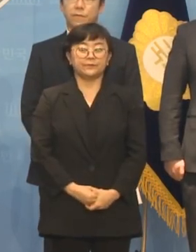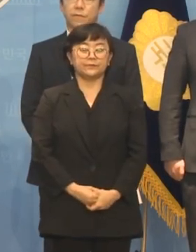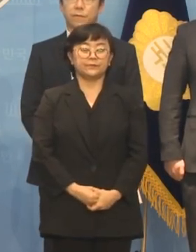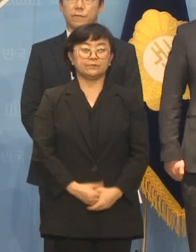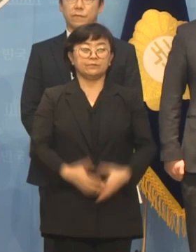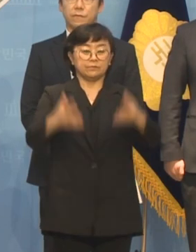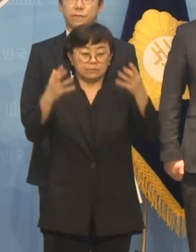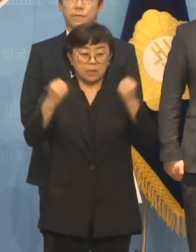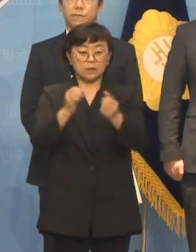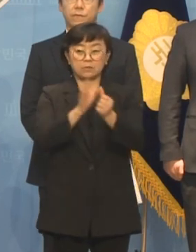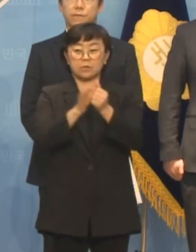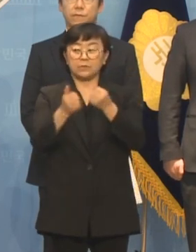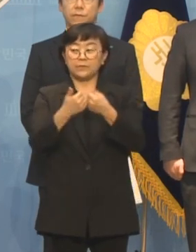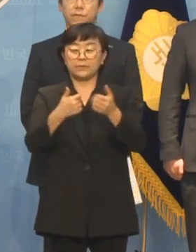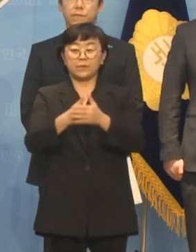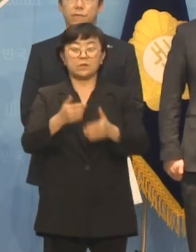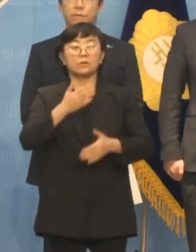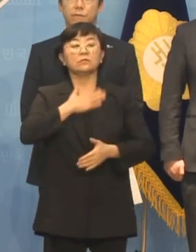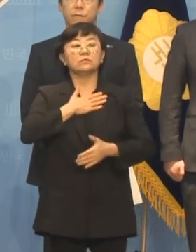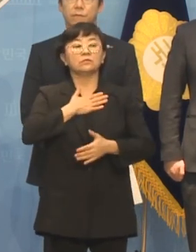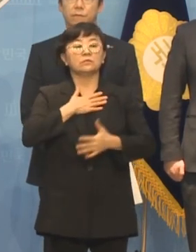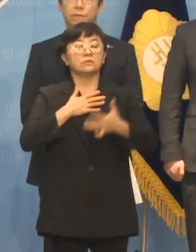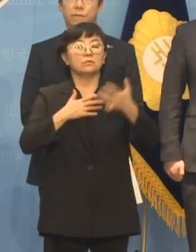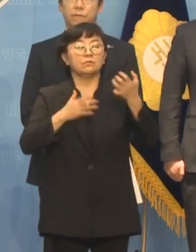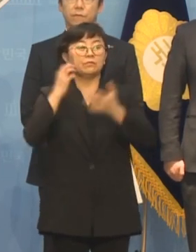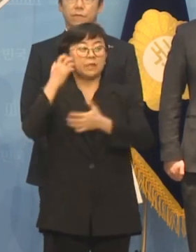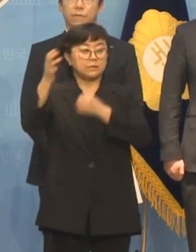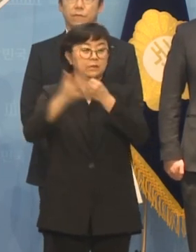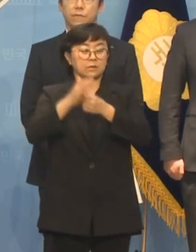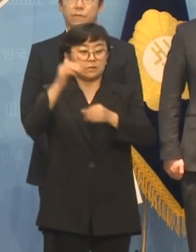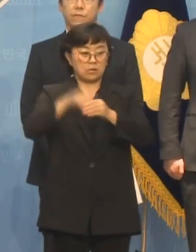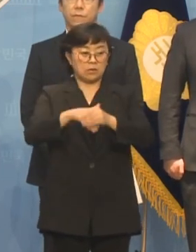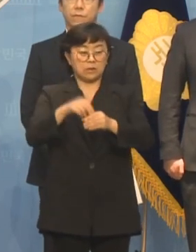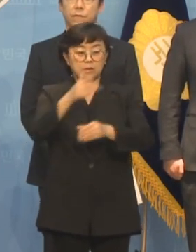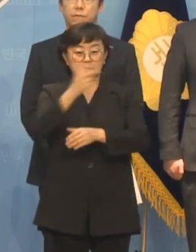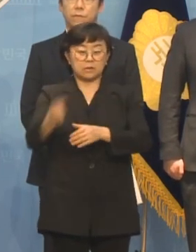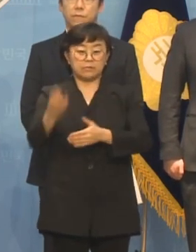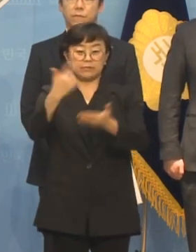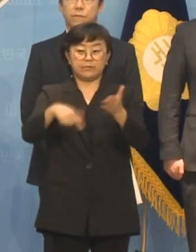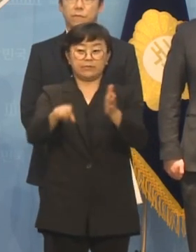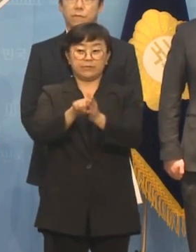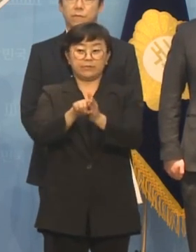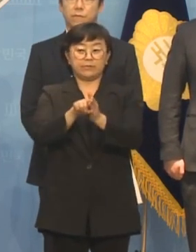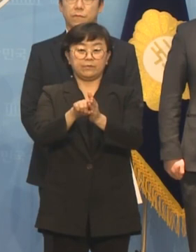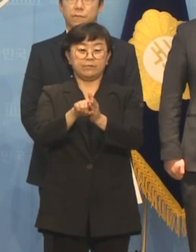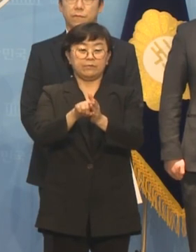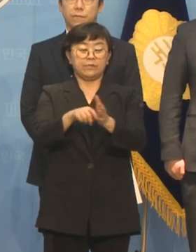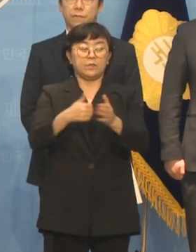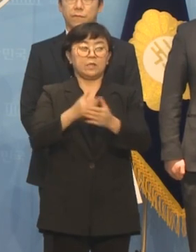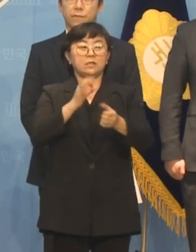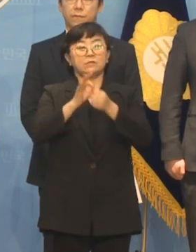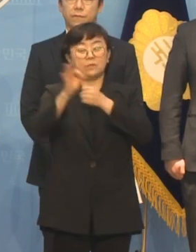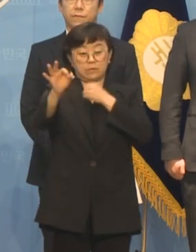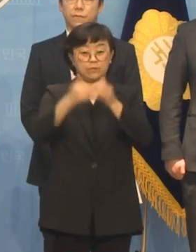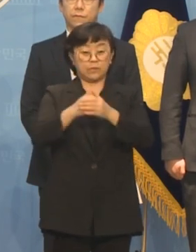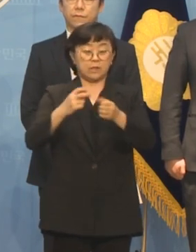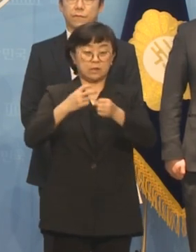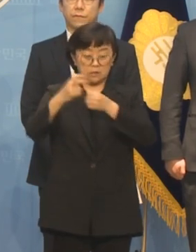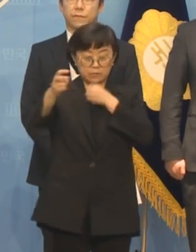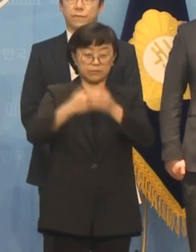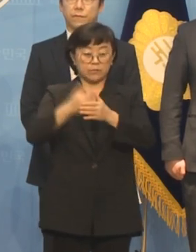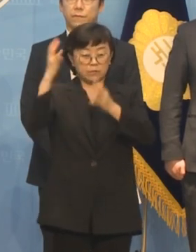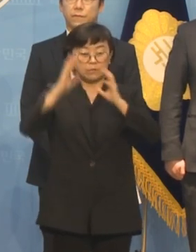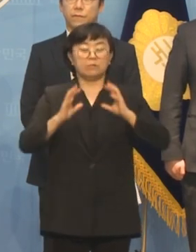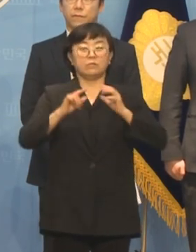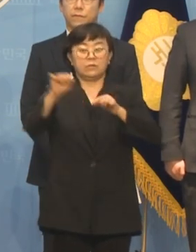많은 마타도어에도 불구하고 저는 80여일 뒤에 총선에서의 큰 승리를 위해서라도, 그리고 10년 뒤, 20년 뒤